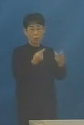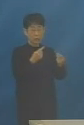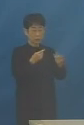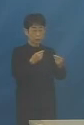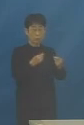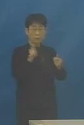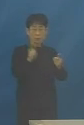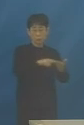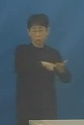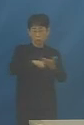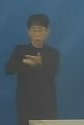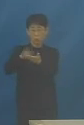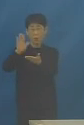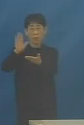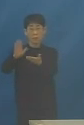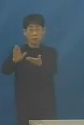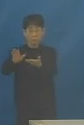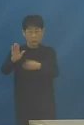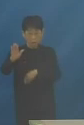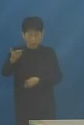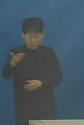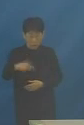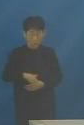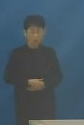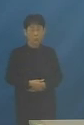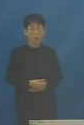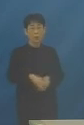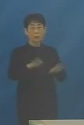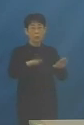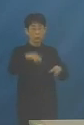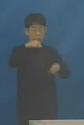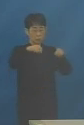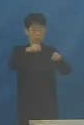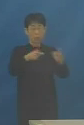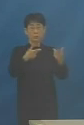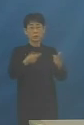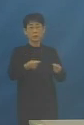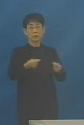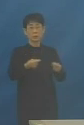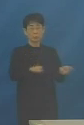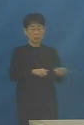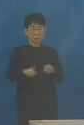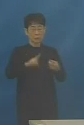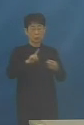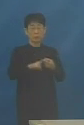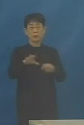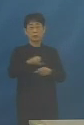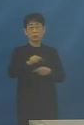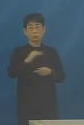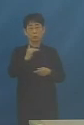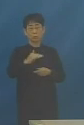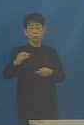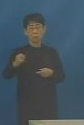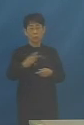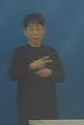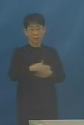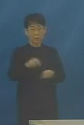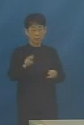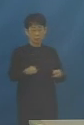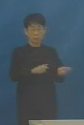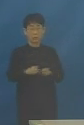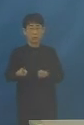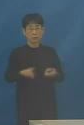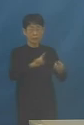されていますがまああのこれはあのそうした調和をですね制度的にとることとその南西道が